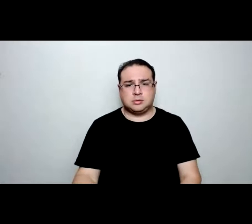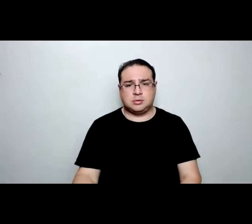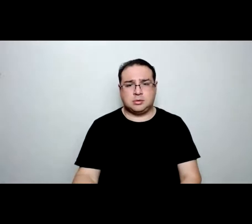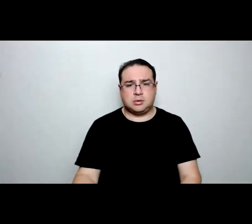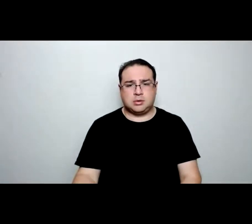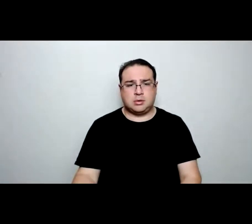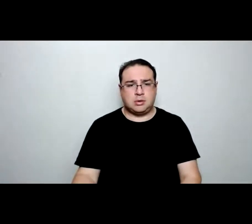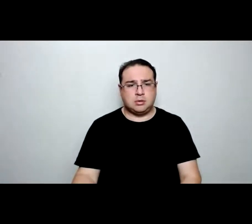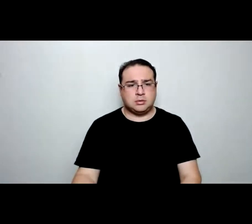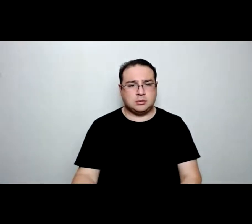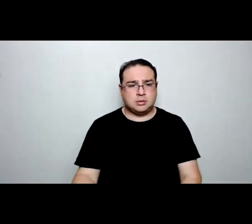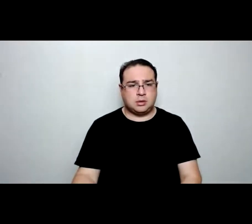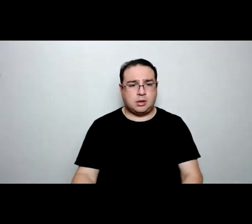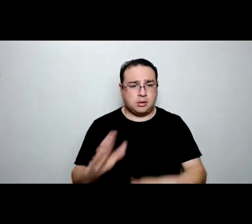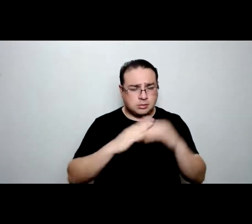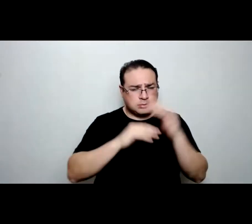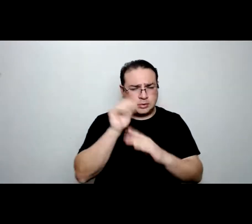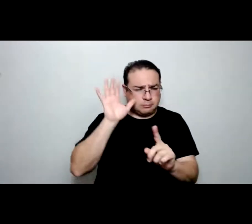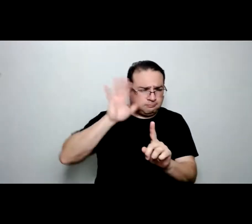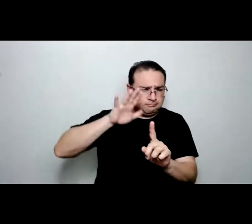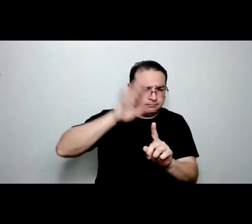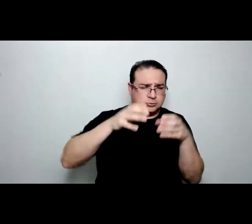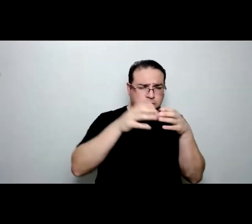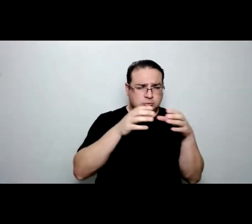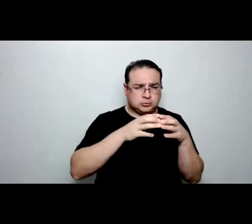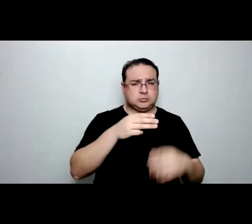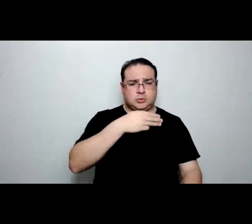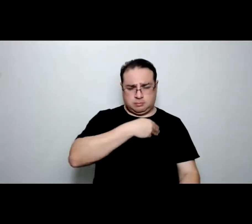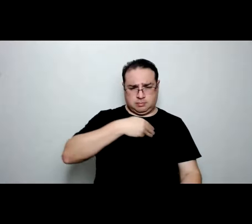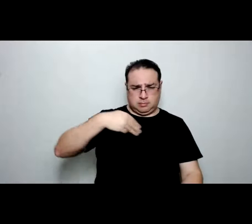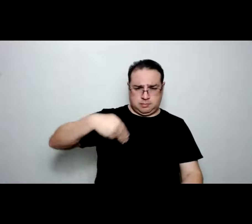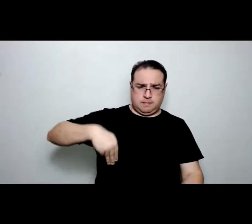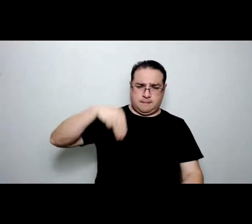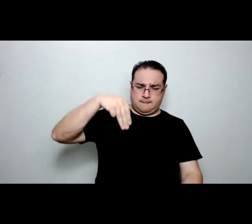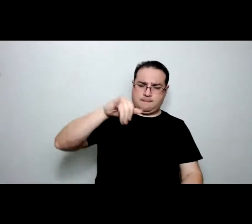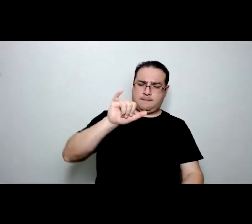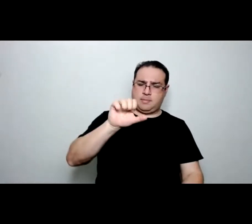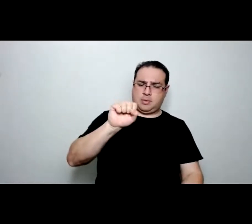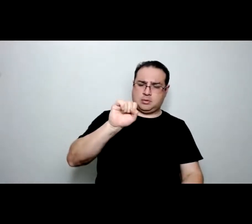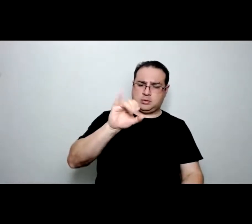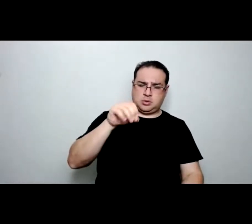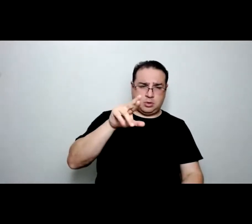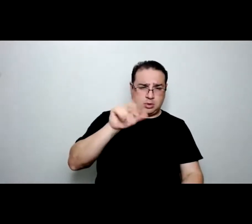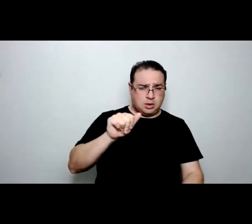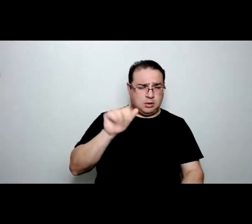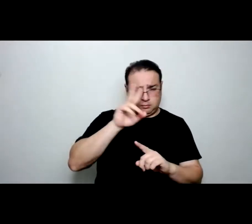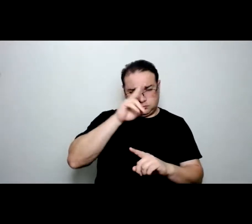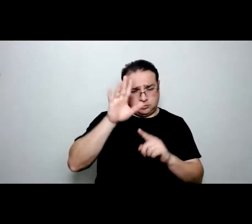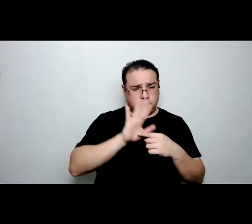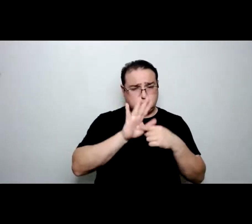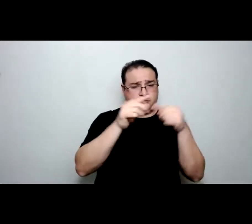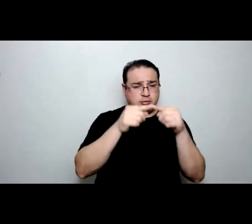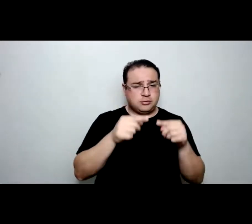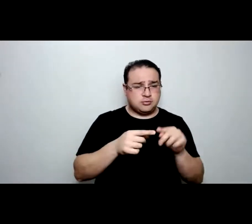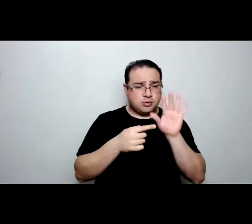principalmente com a prática missionária agressiva, eu diria, de missionários linguistas